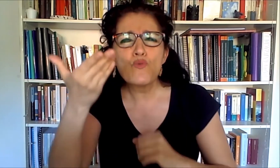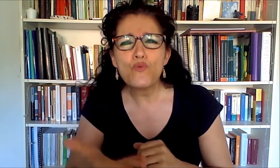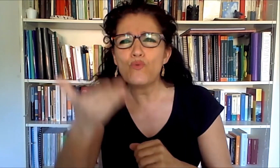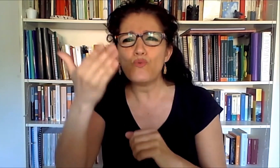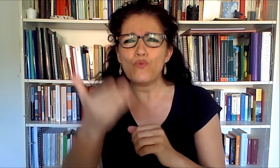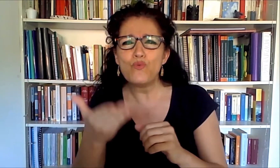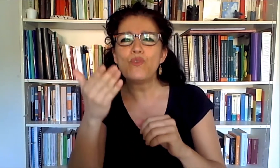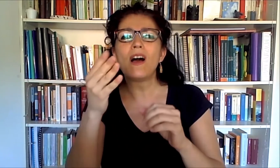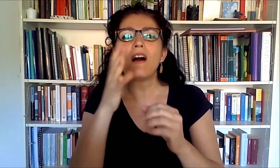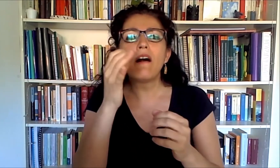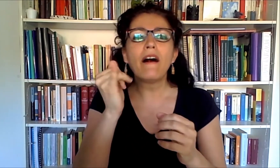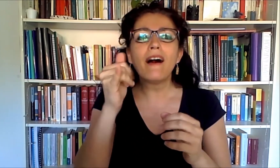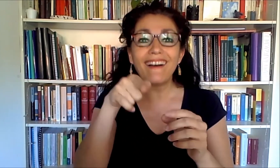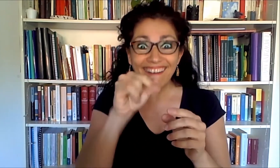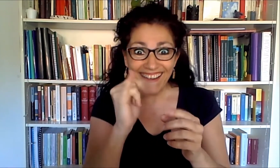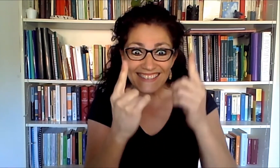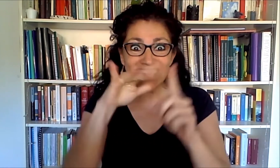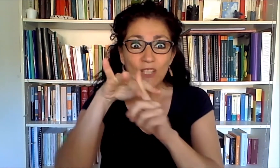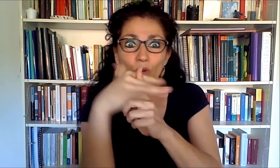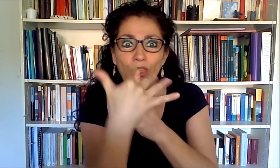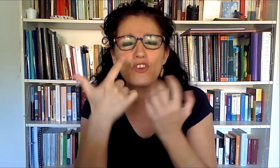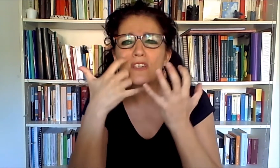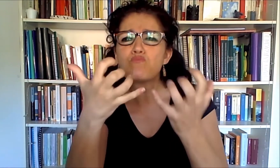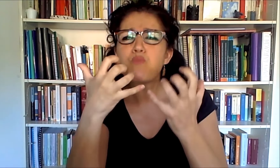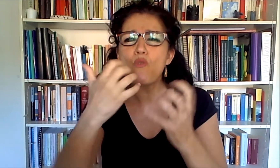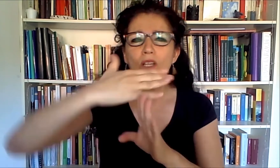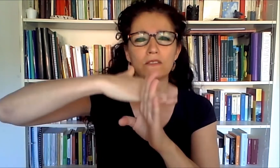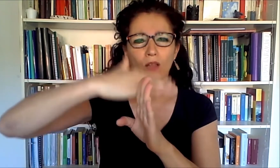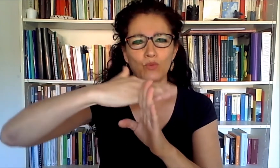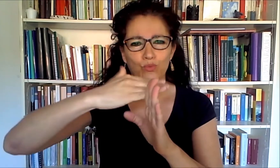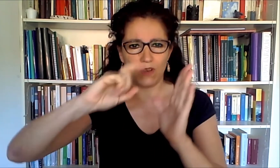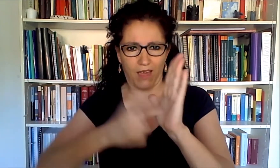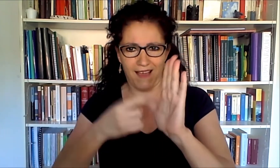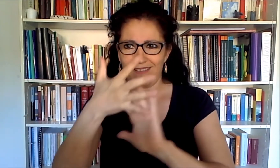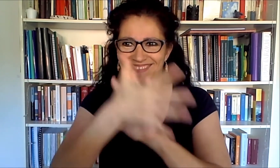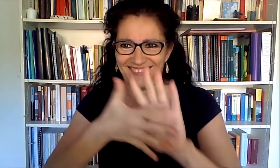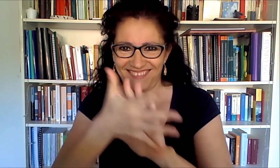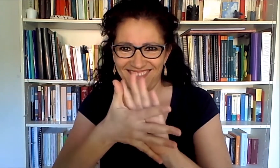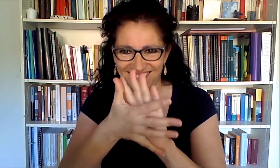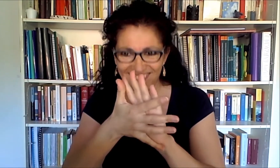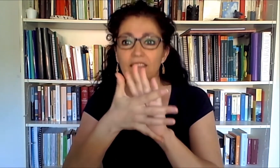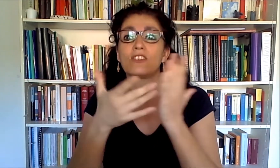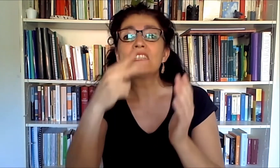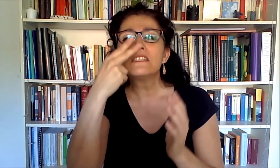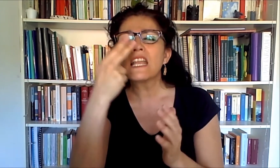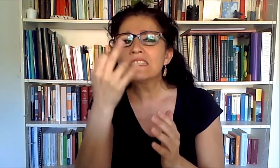lingüísticas mejor se refleja el estatus legal de la lengua. En este contexto, resultan de interés las percepciones de las